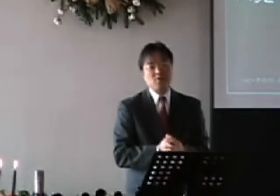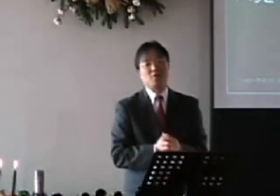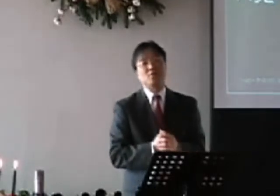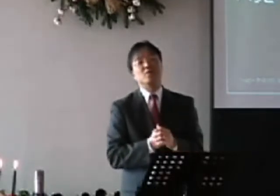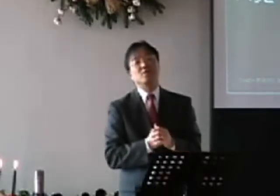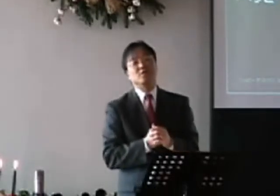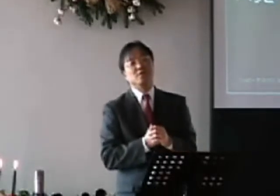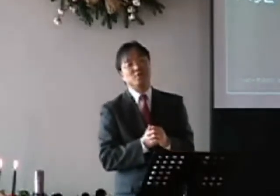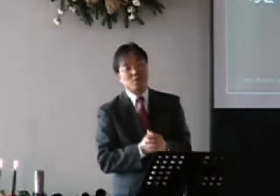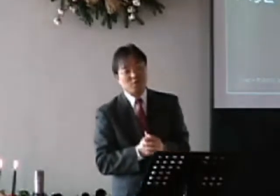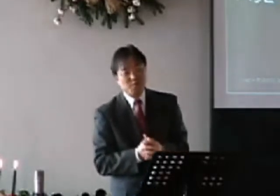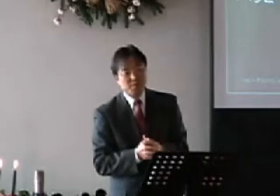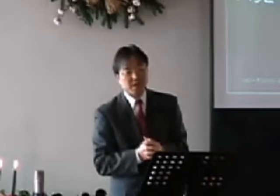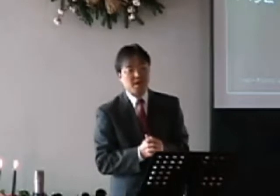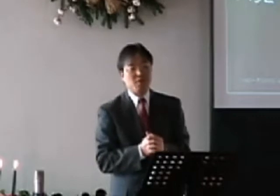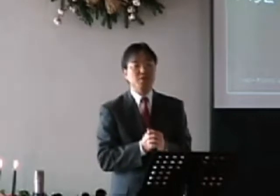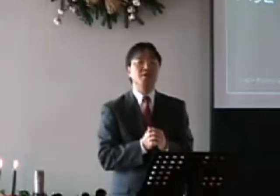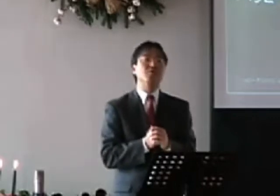皆さんを助け出して